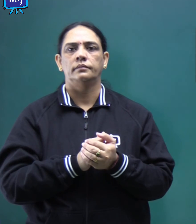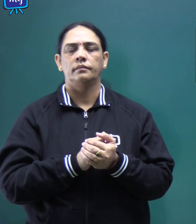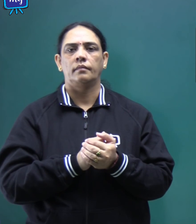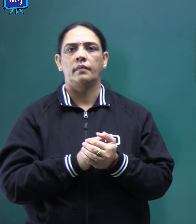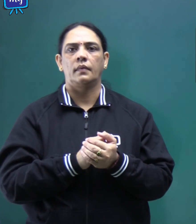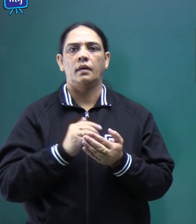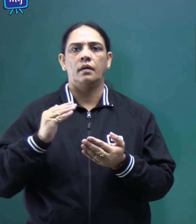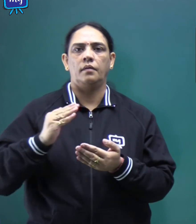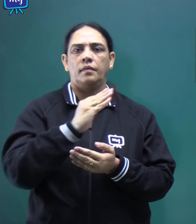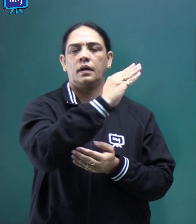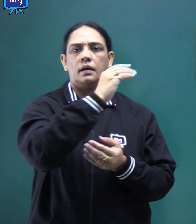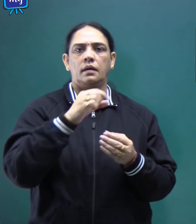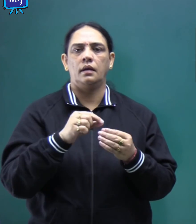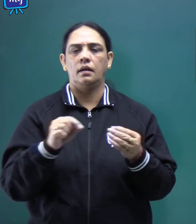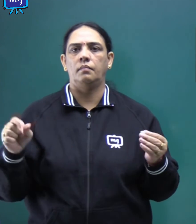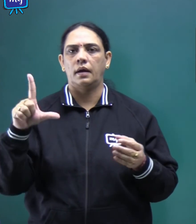विकर्ण की लंबाई